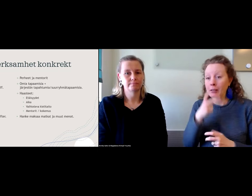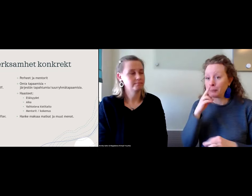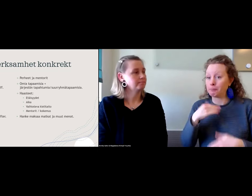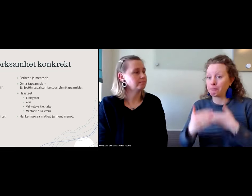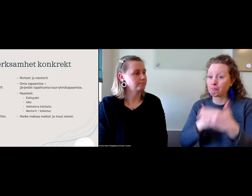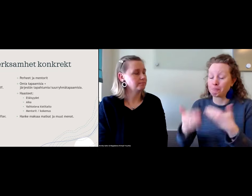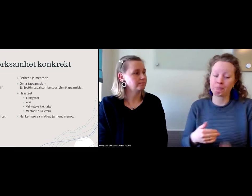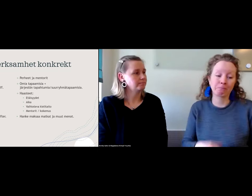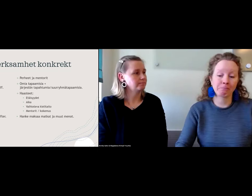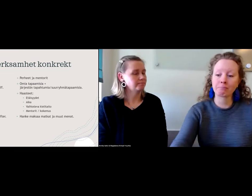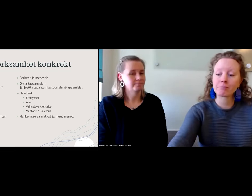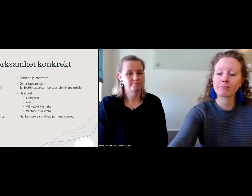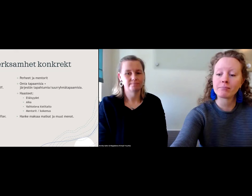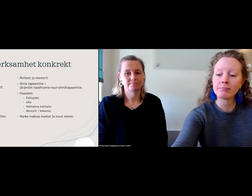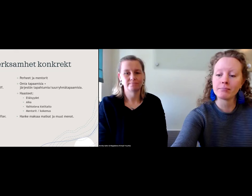toimintaan.